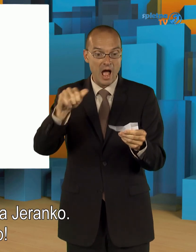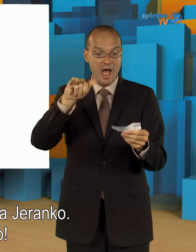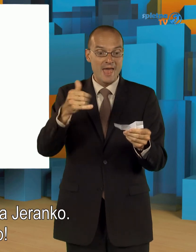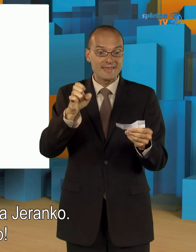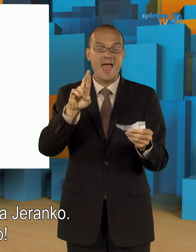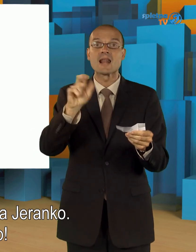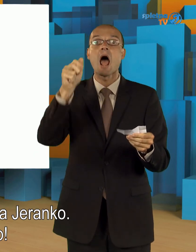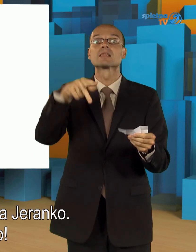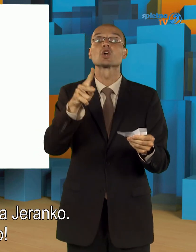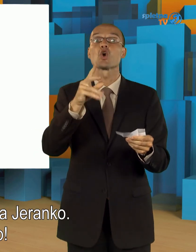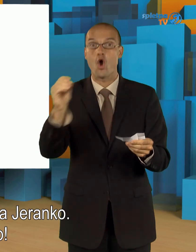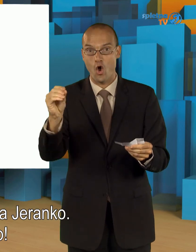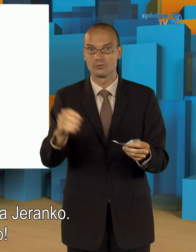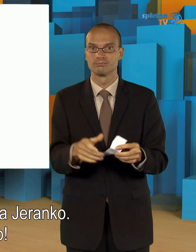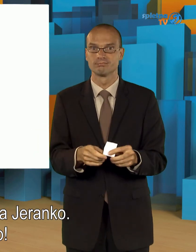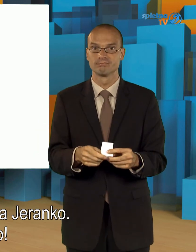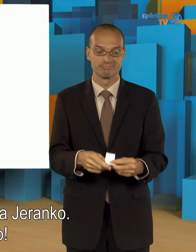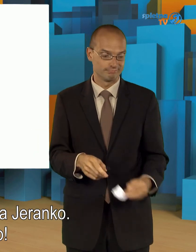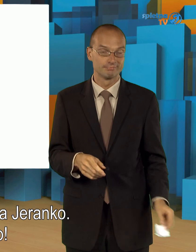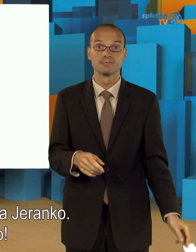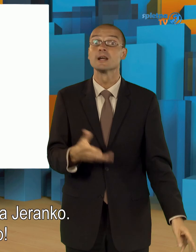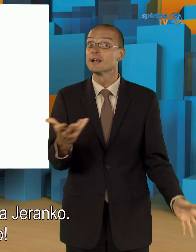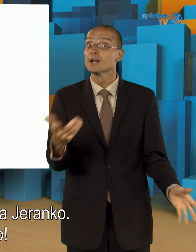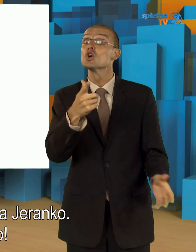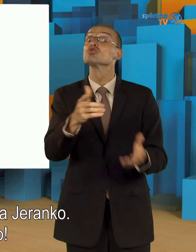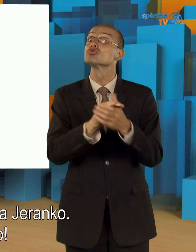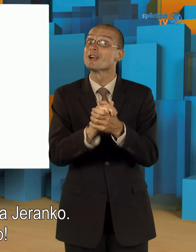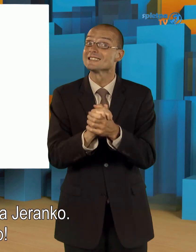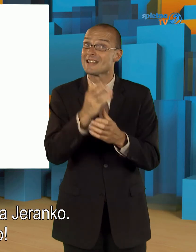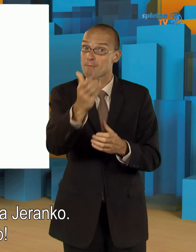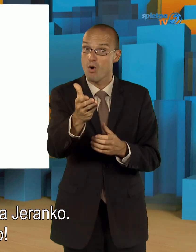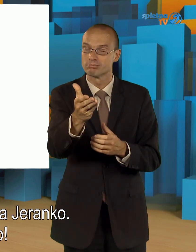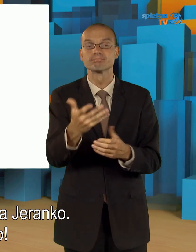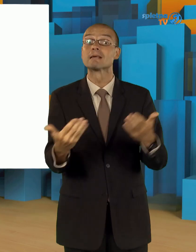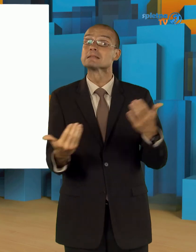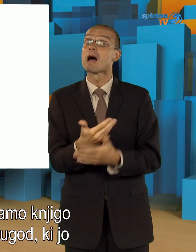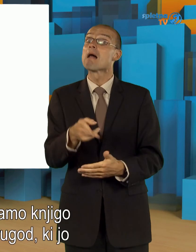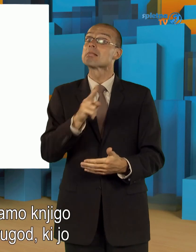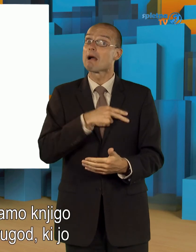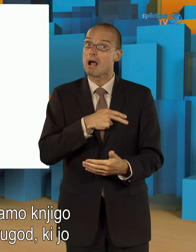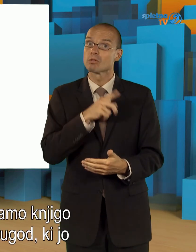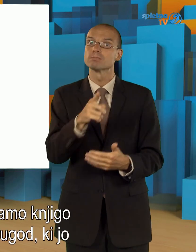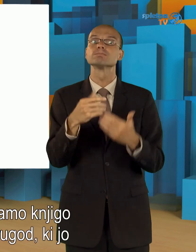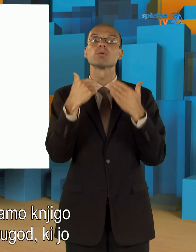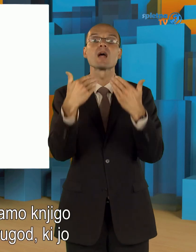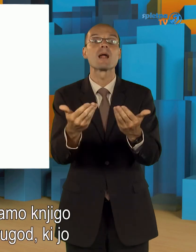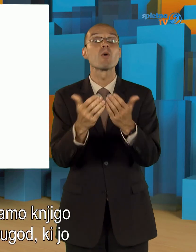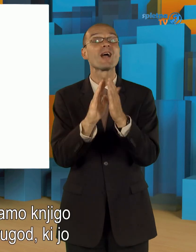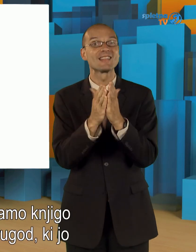Čestitamo! Za nagrado podarjamo knjigo Izgnan